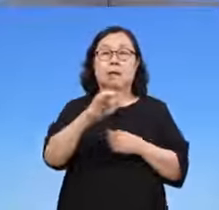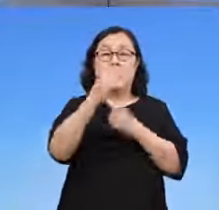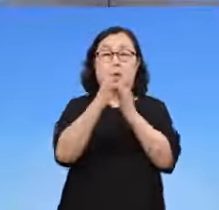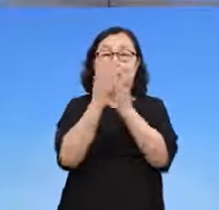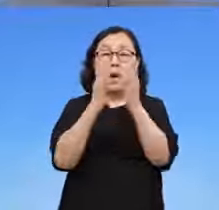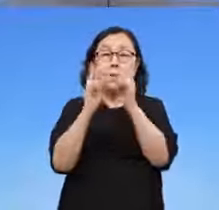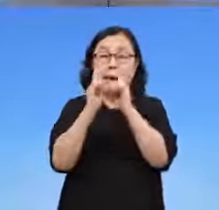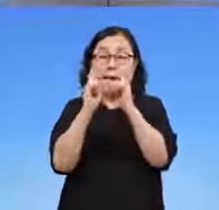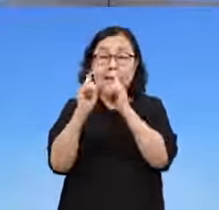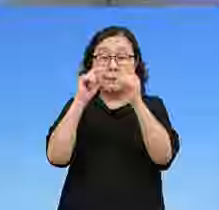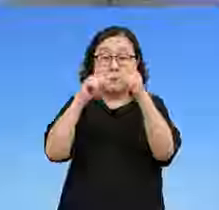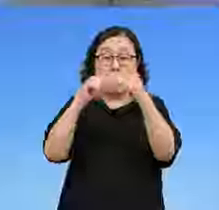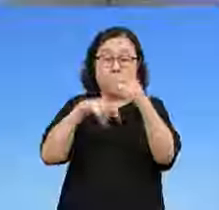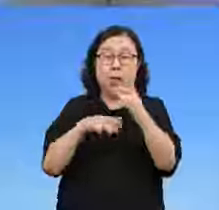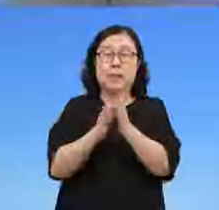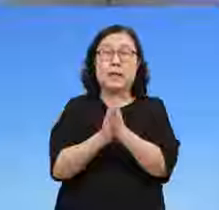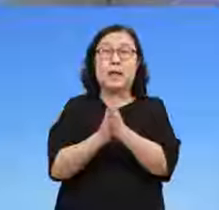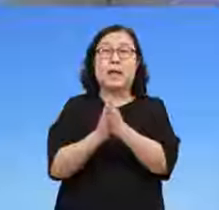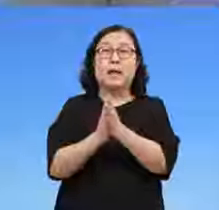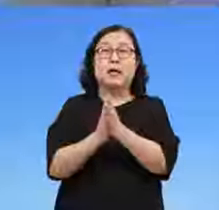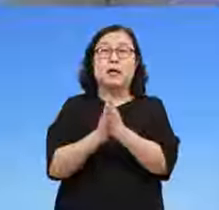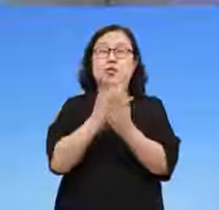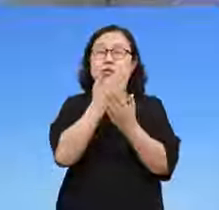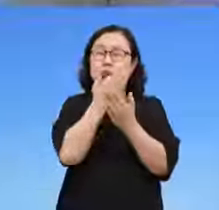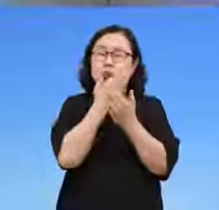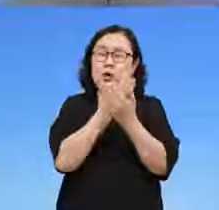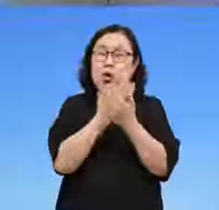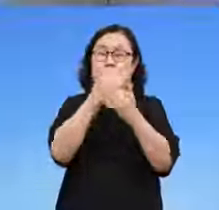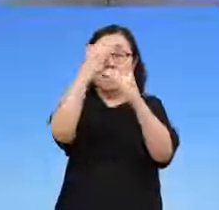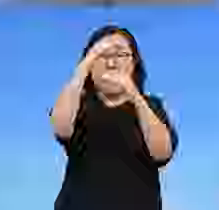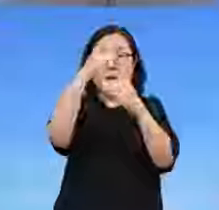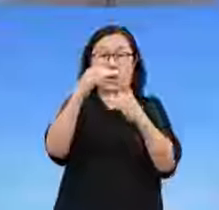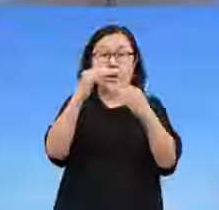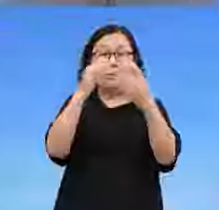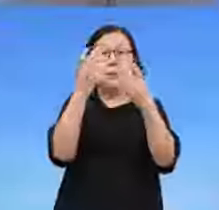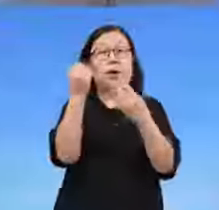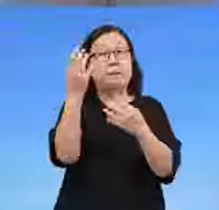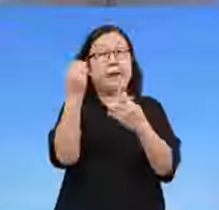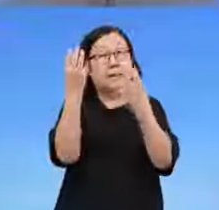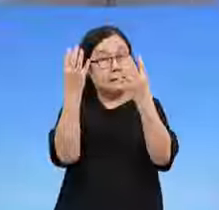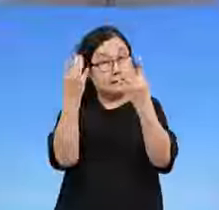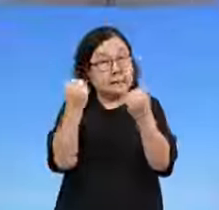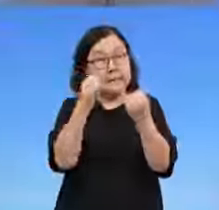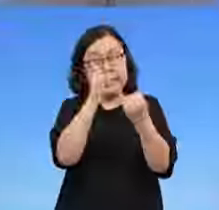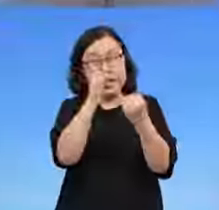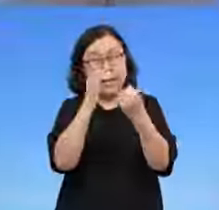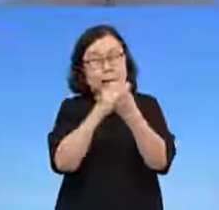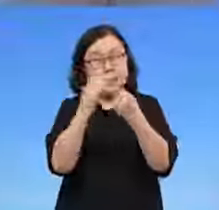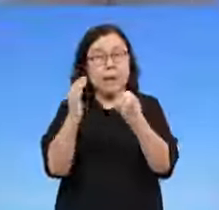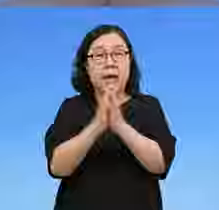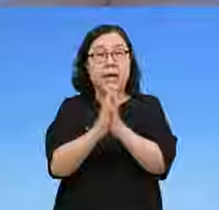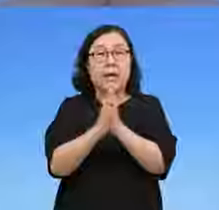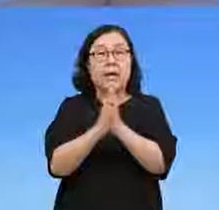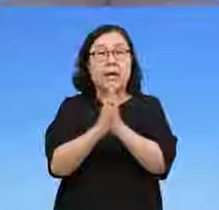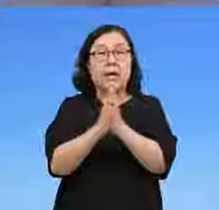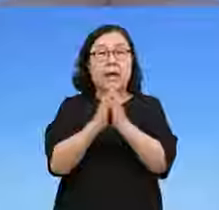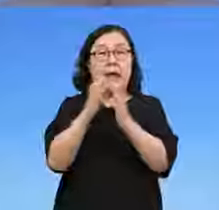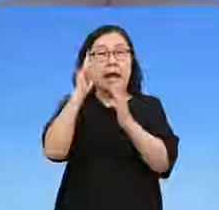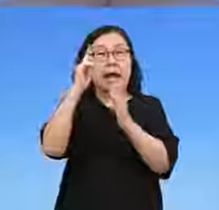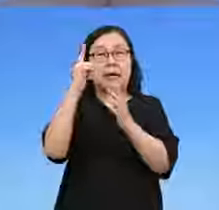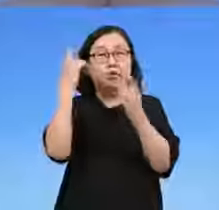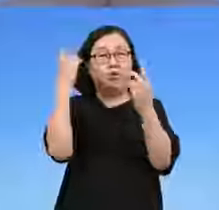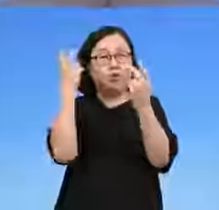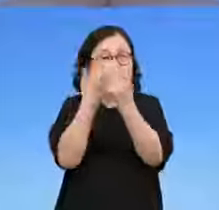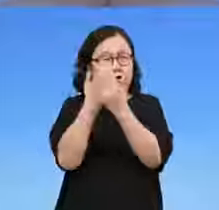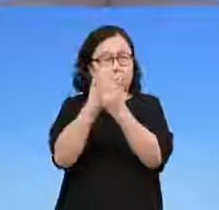그렇고 다룰 중요한 내용이 몇 가지가 있는데요, 그래서 이제 한 주만에 다 못합니다. 오늘은 이제 이 본문 말씀을